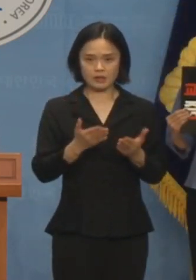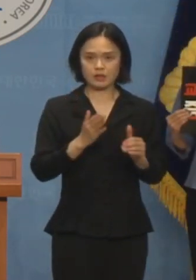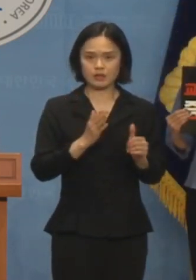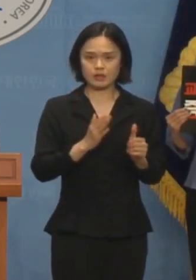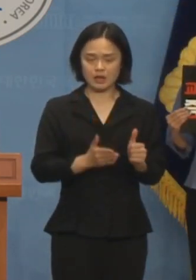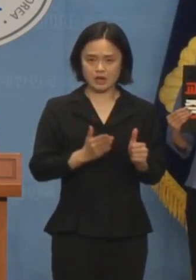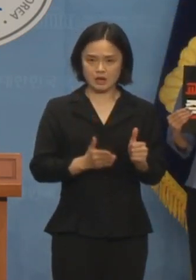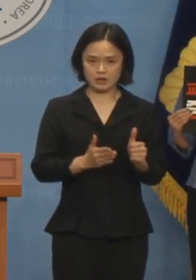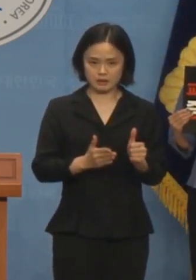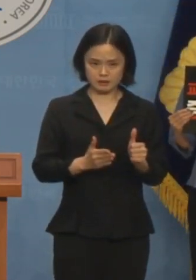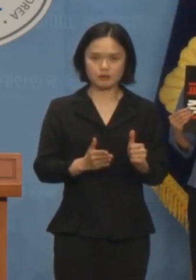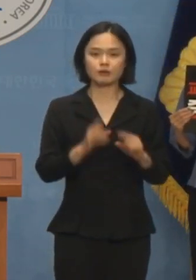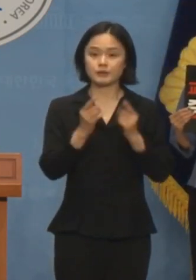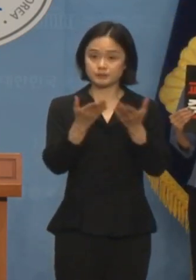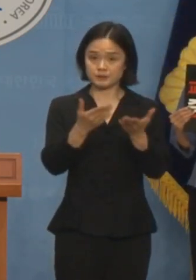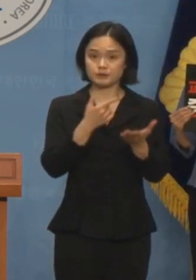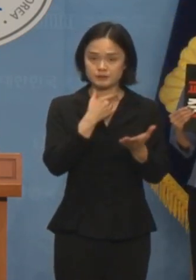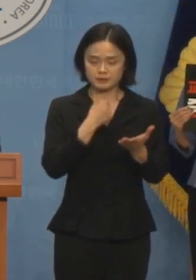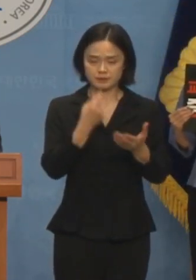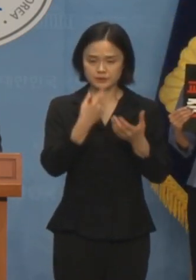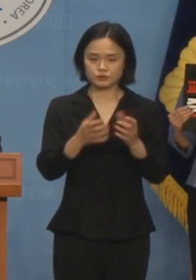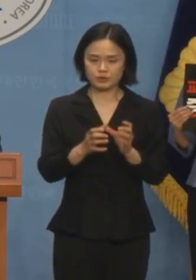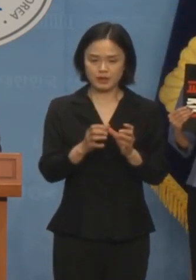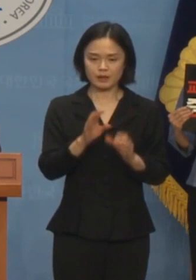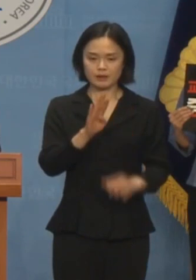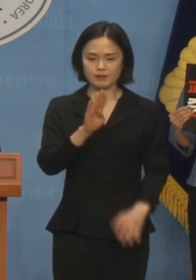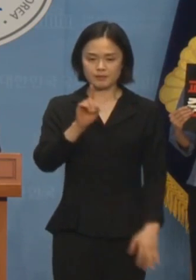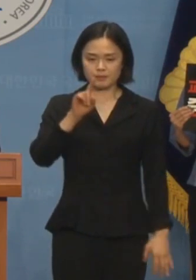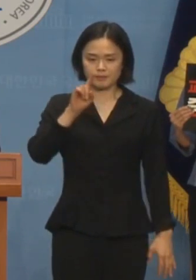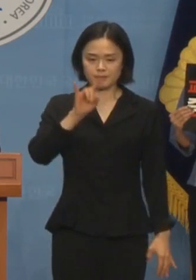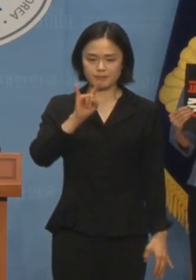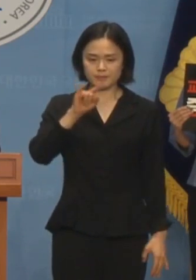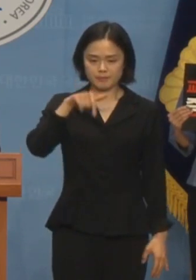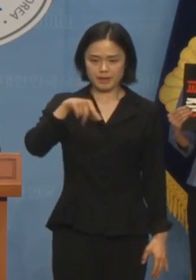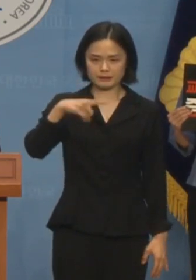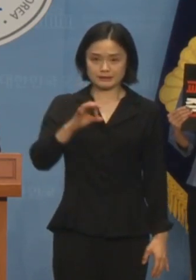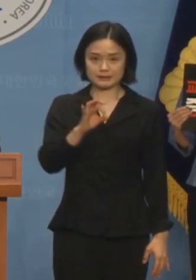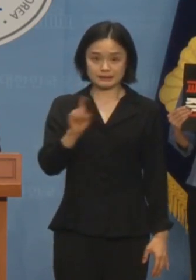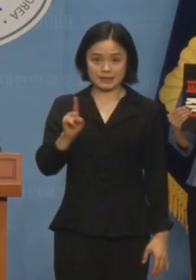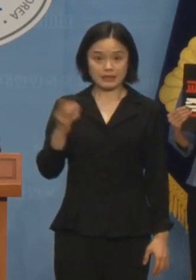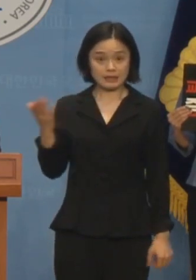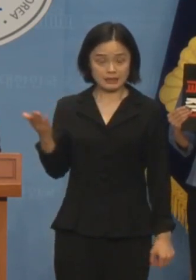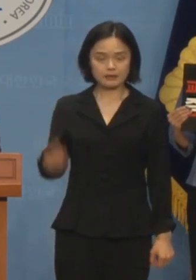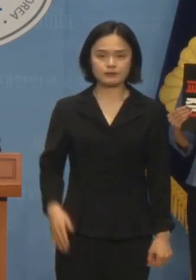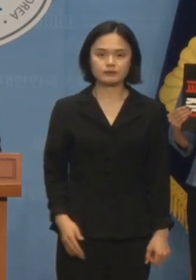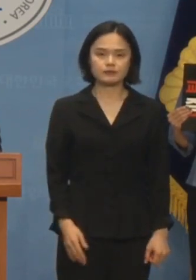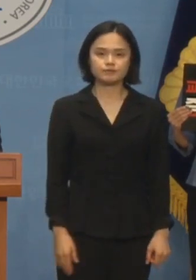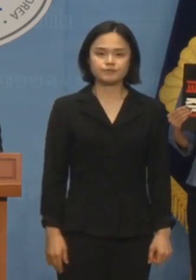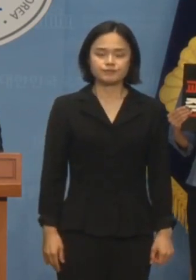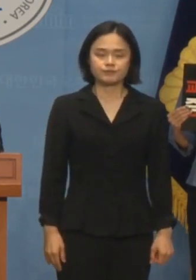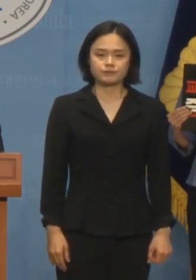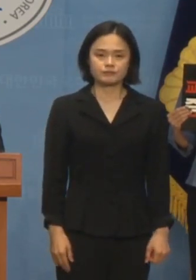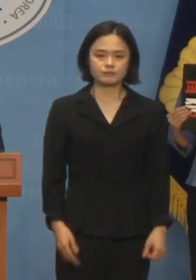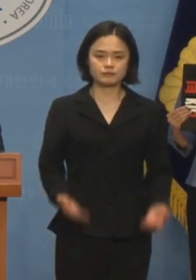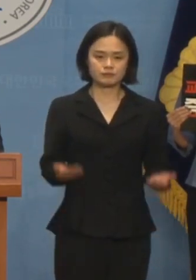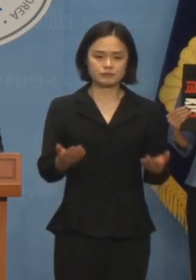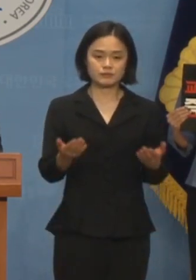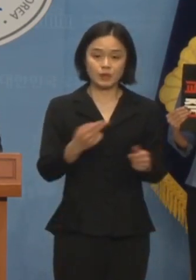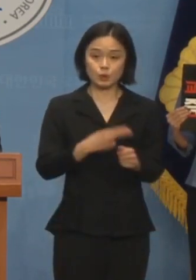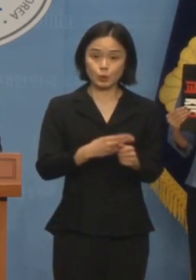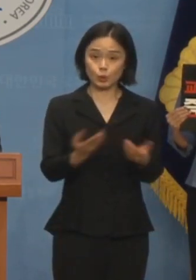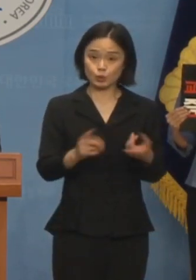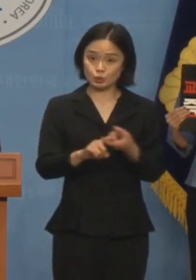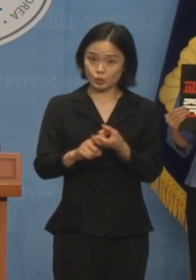전 더불어민주당 백승아입니다. 초등교사노조와 대전교사노조와 함께 기자회견을 주최합니다. 기자회견문 바로